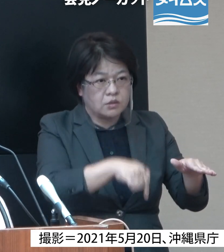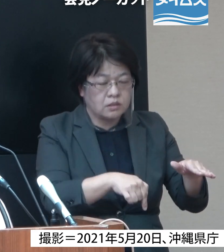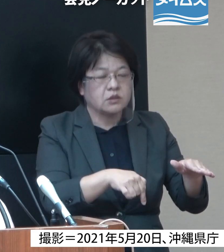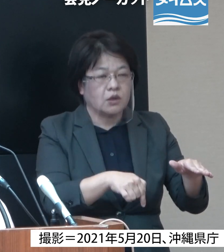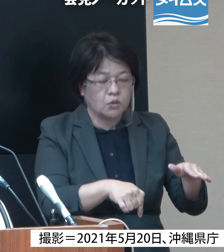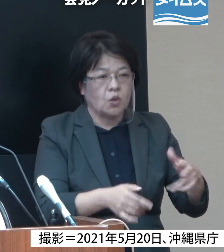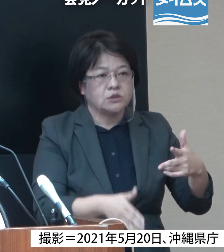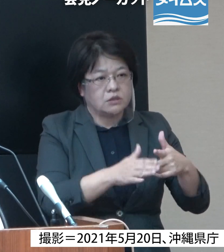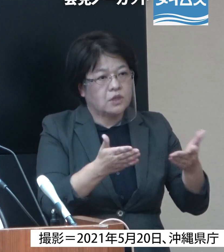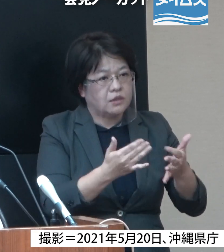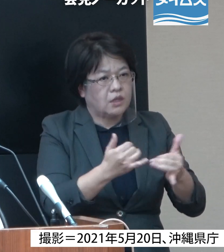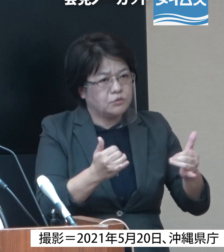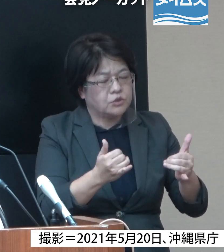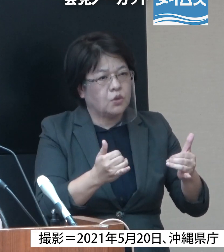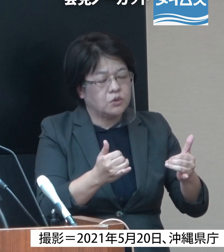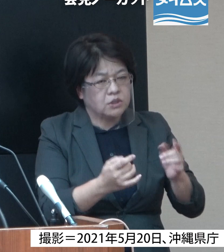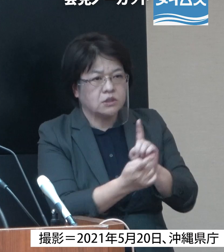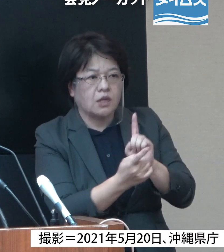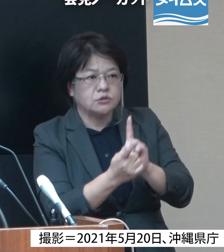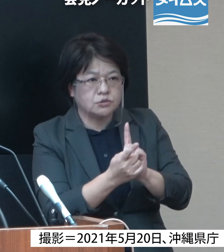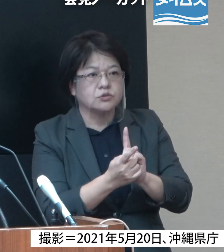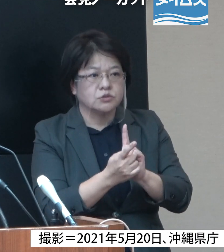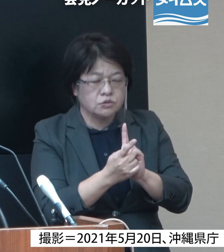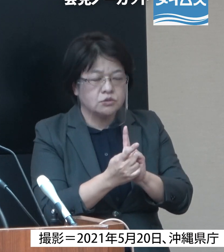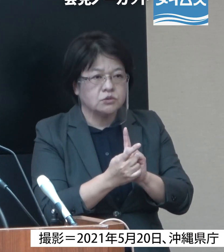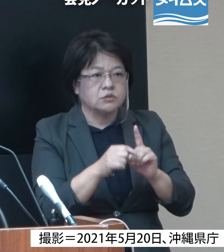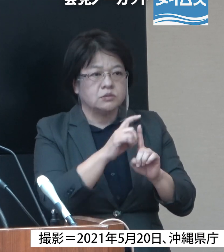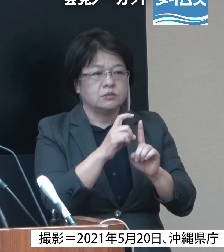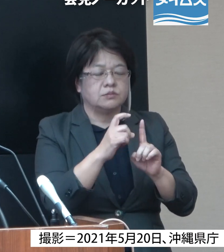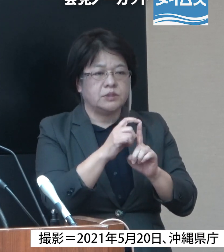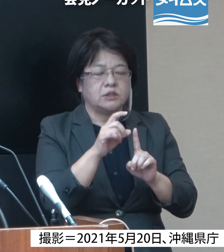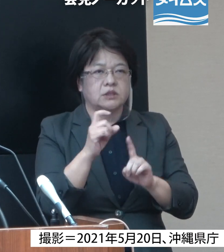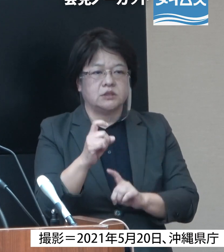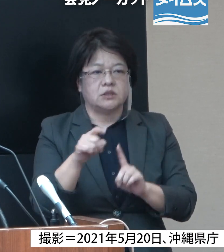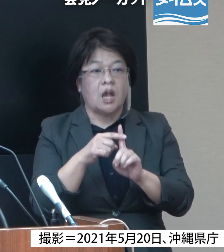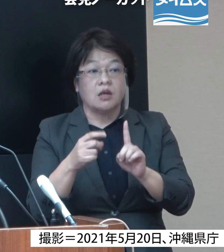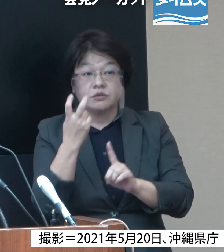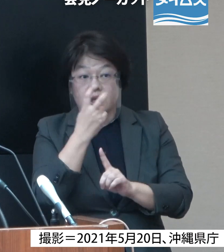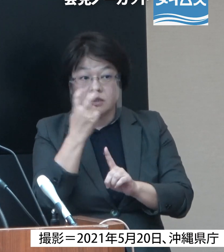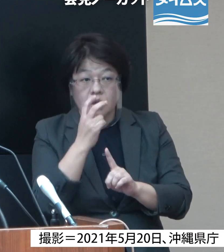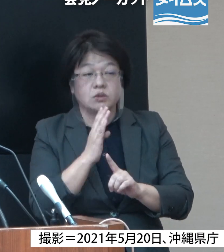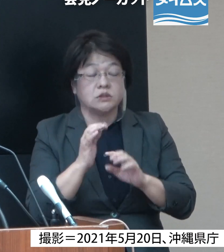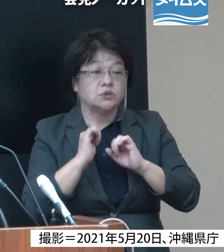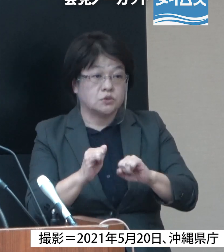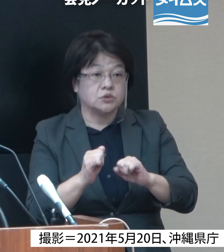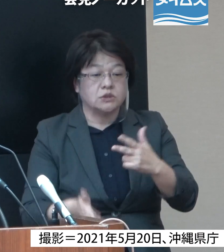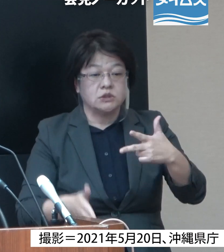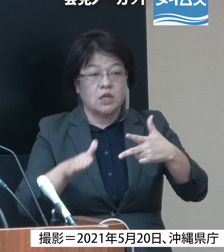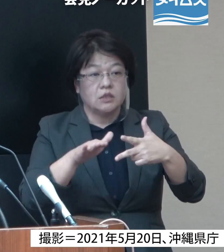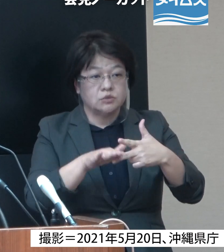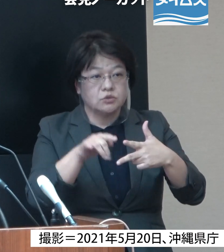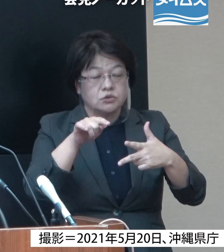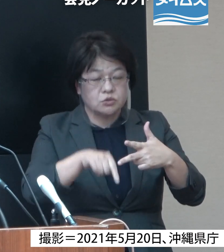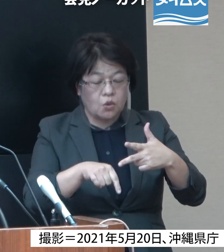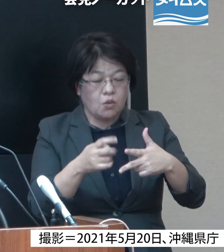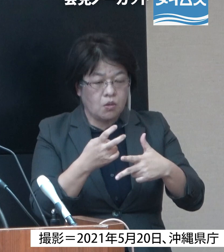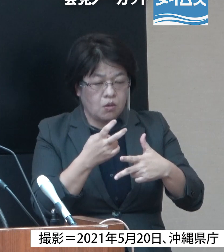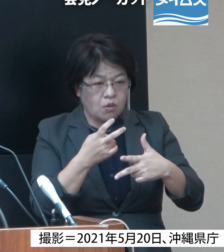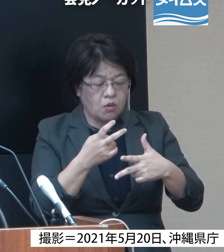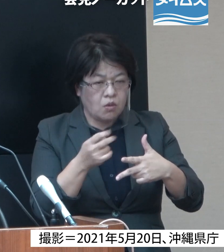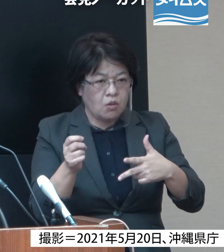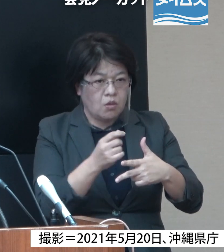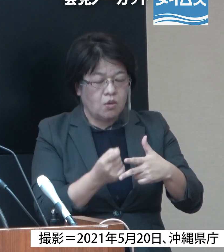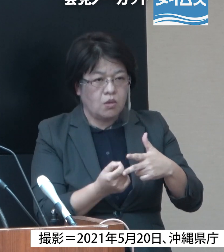ルワーカーに対する PCR 検査を今年度も実施するとともに、施設での感染の芽を早期に発見する